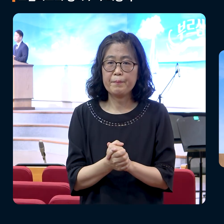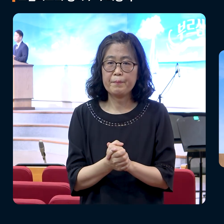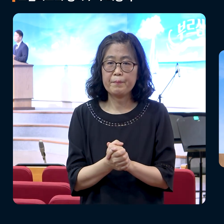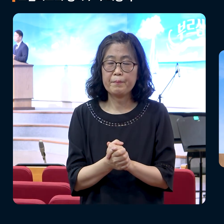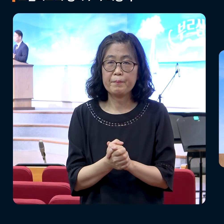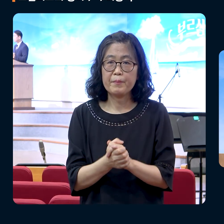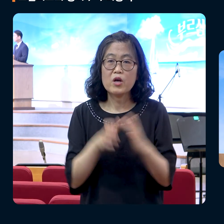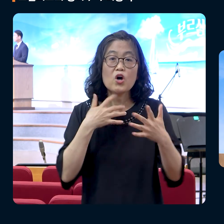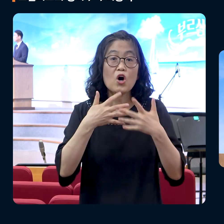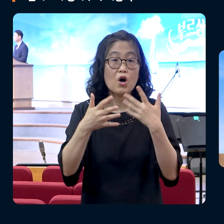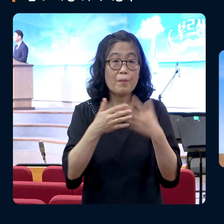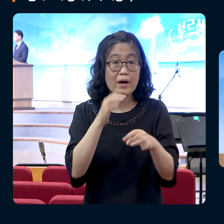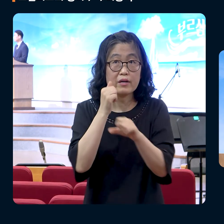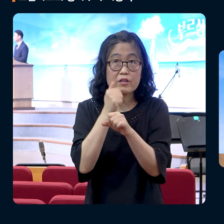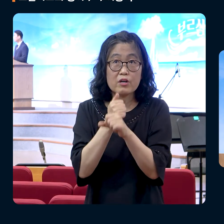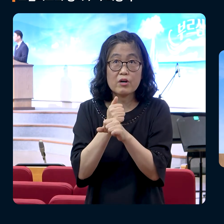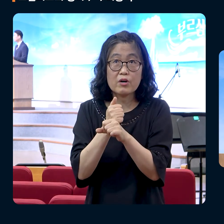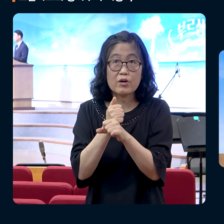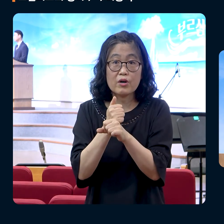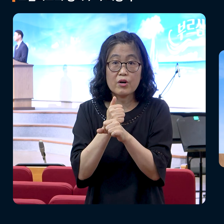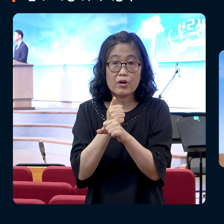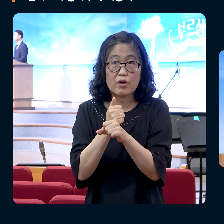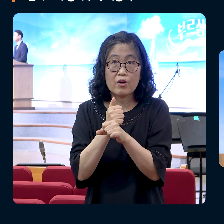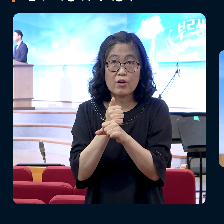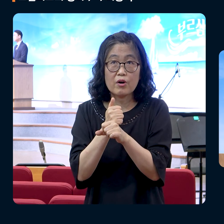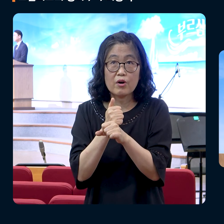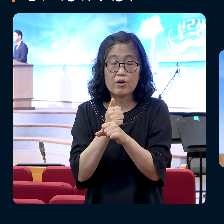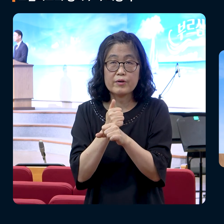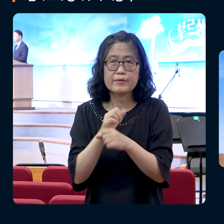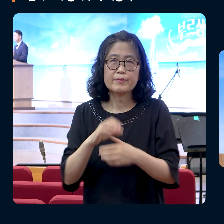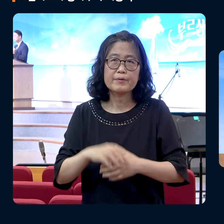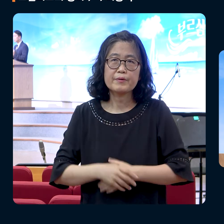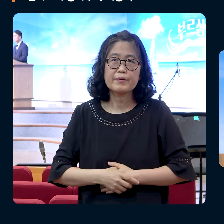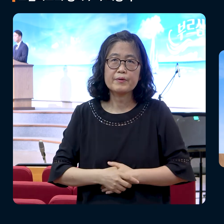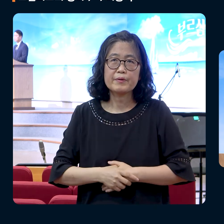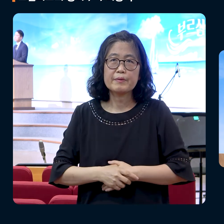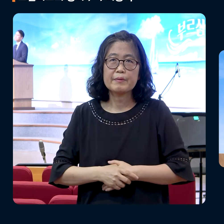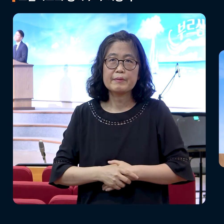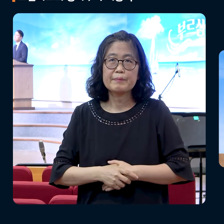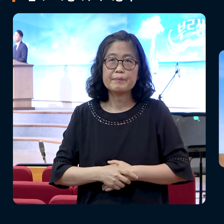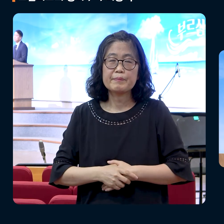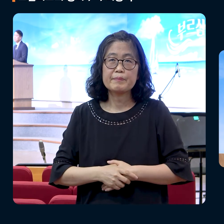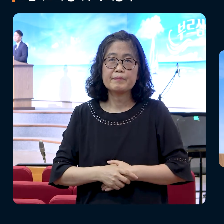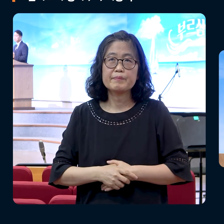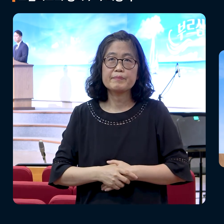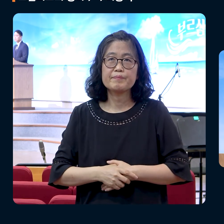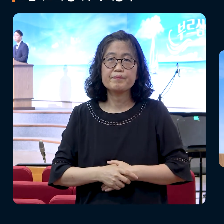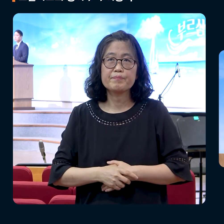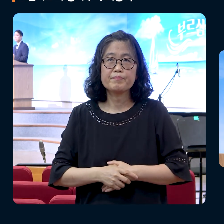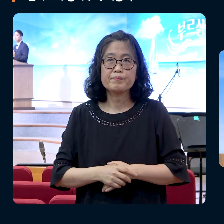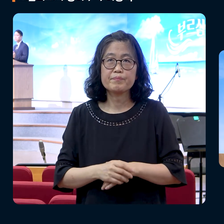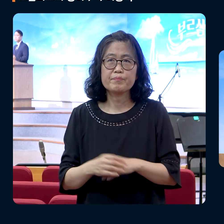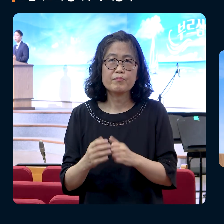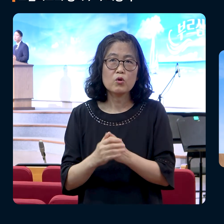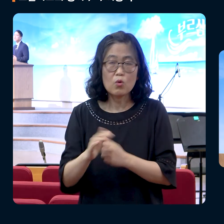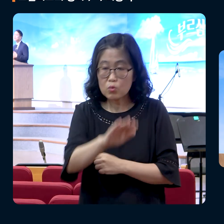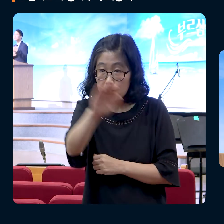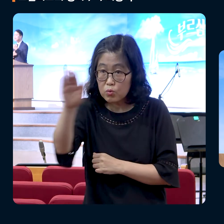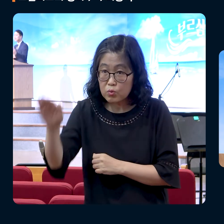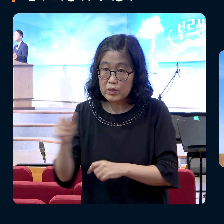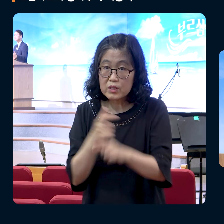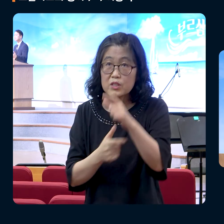인생의 종착지나 결론이 아니다라는 사실을 여러분 꼭 기억하십시오. 그렇기 때문에 우리는